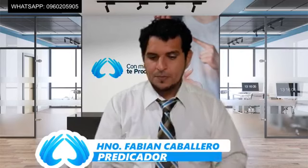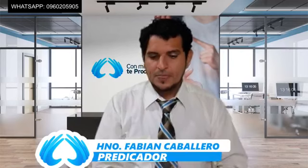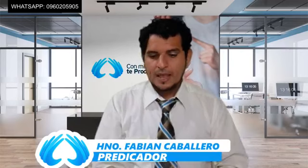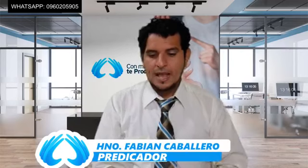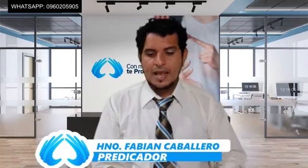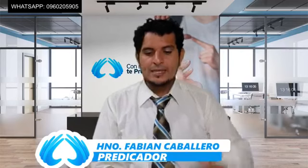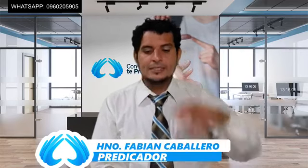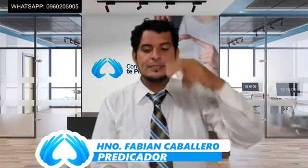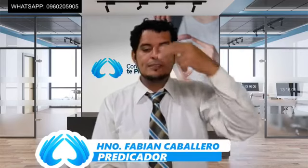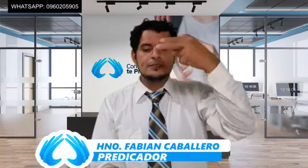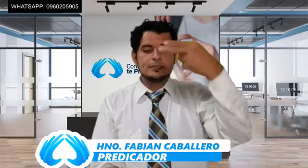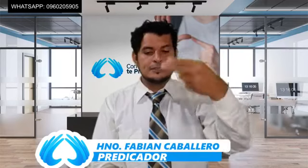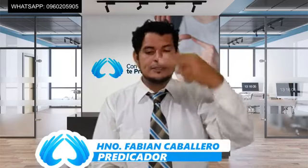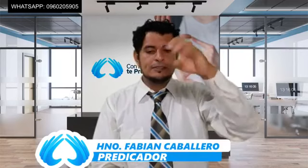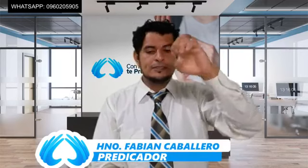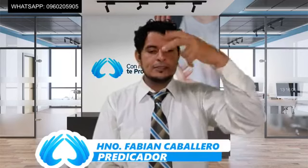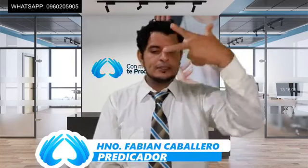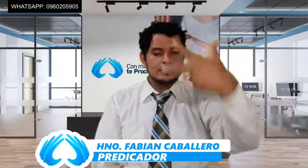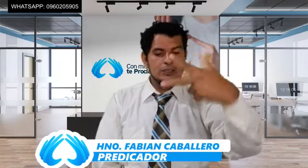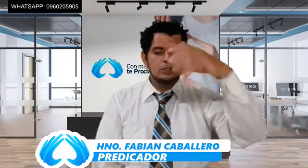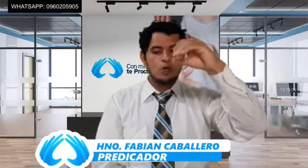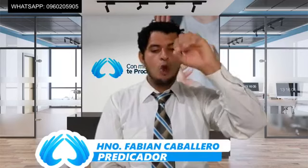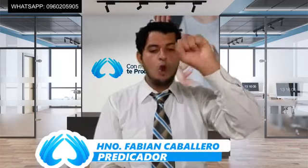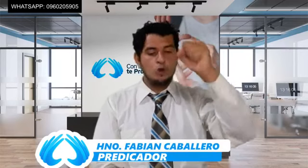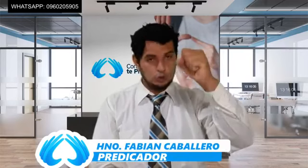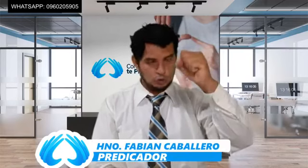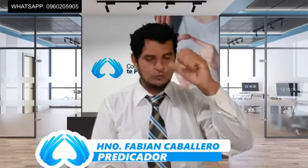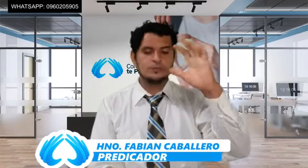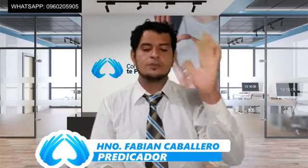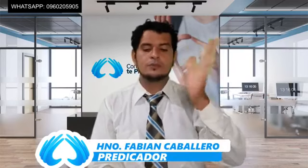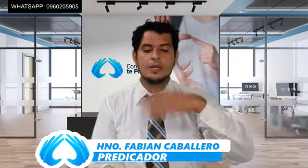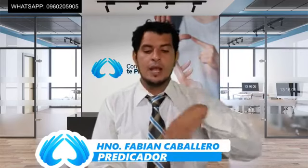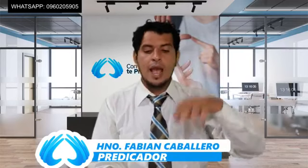Juan. Mateo y Juan.